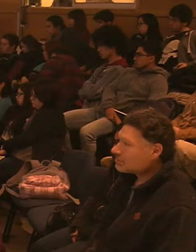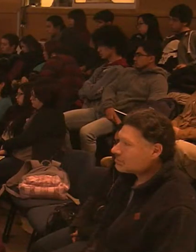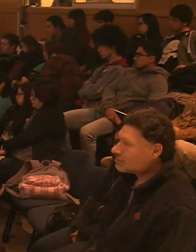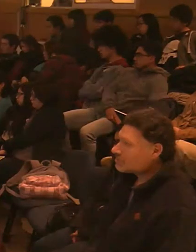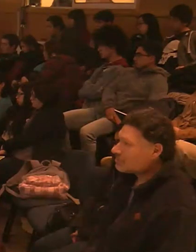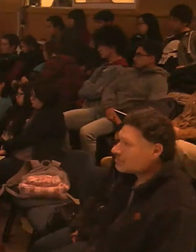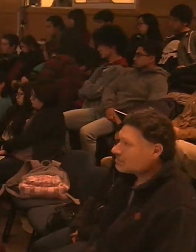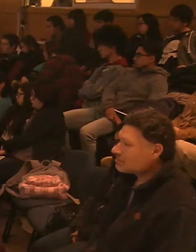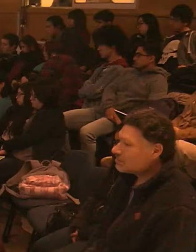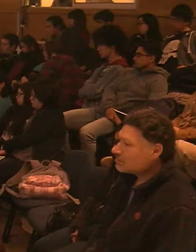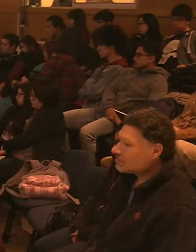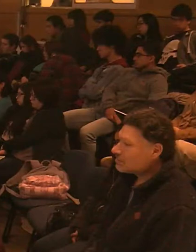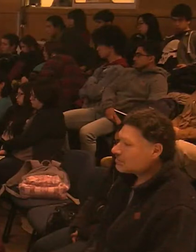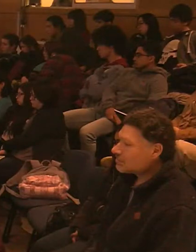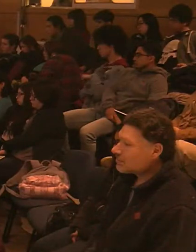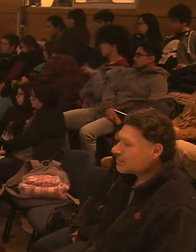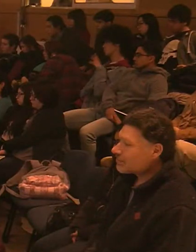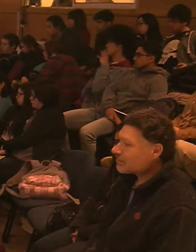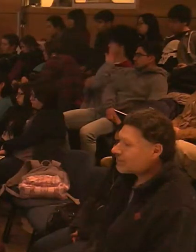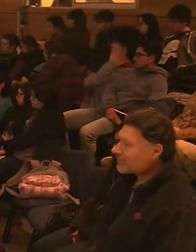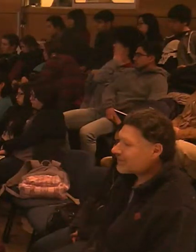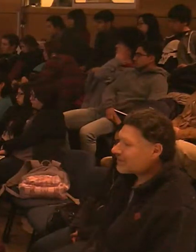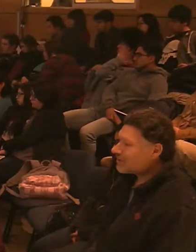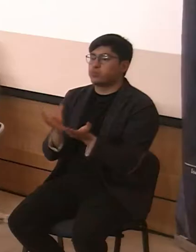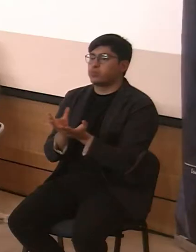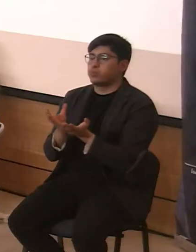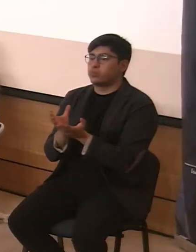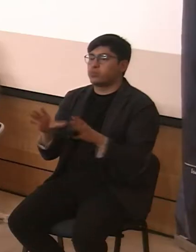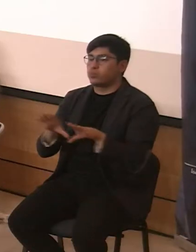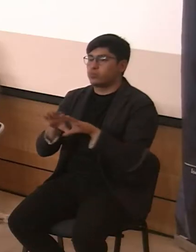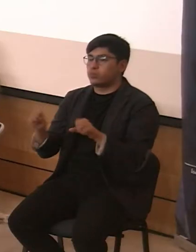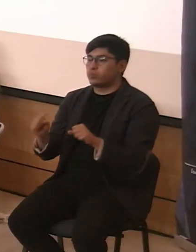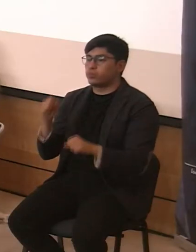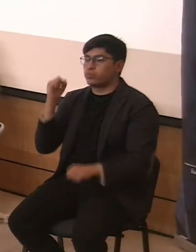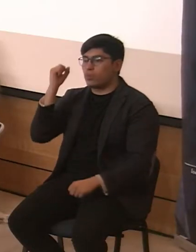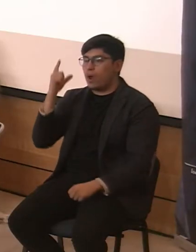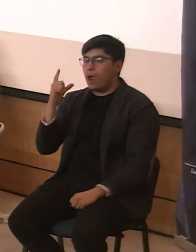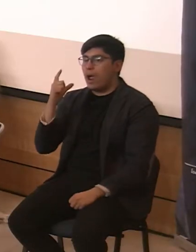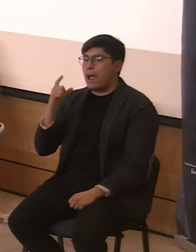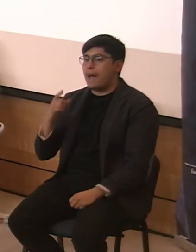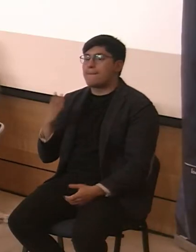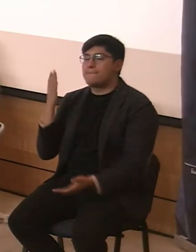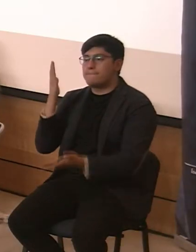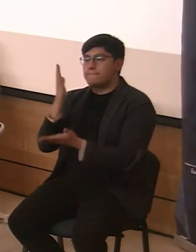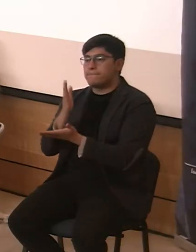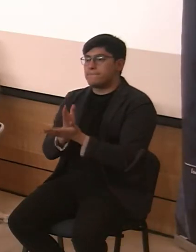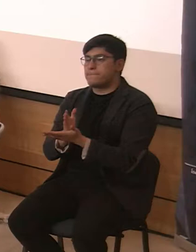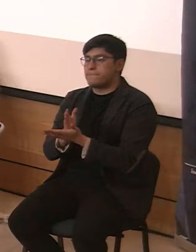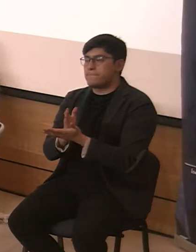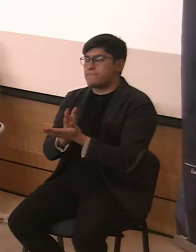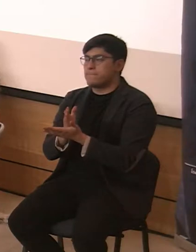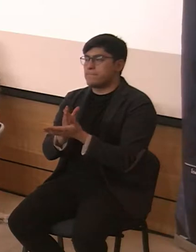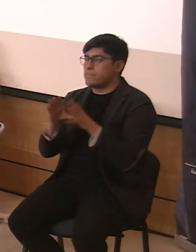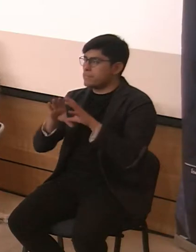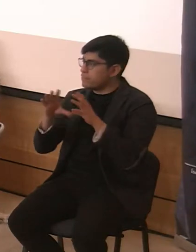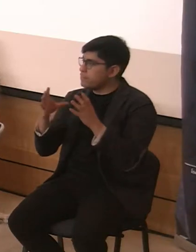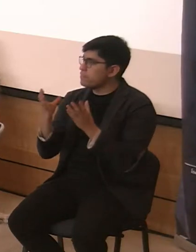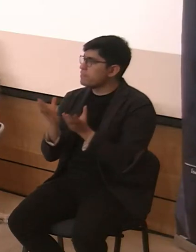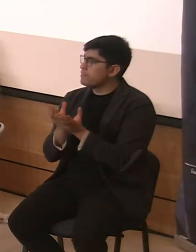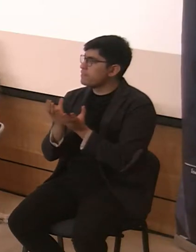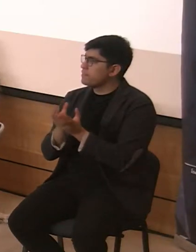y estamos de acuerdo en una cosa y vamos a exigir al mundo primero